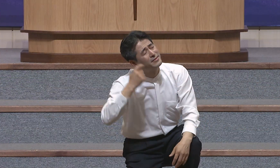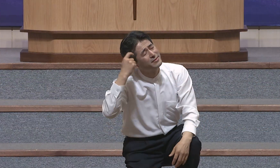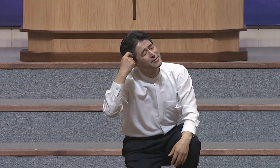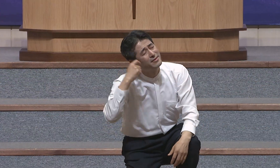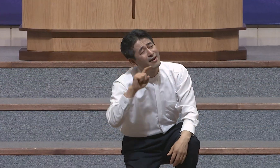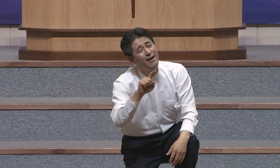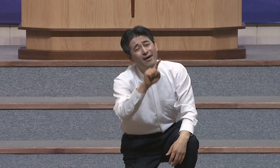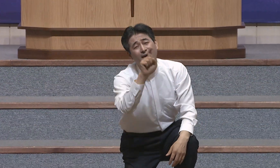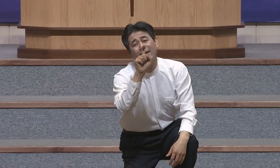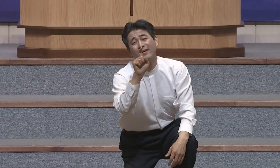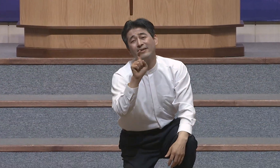맘이었을까?